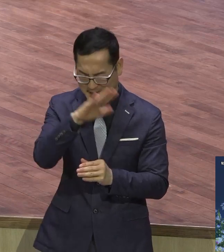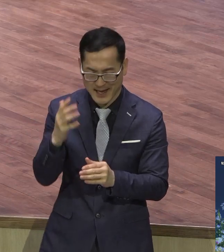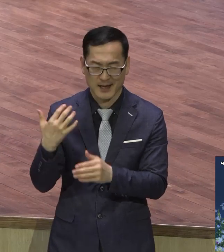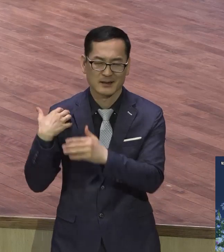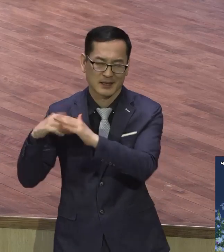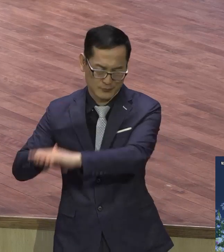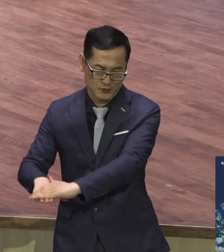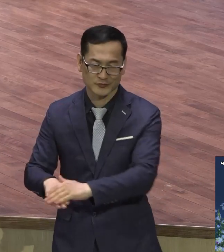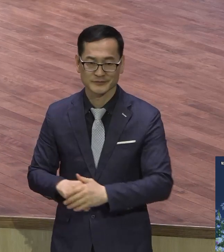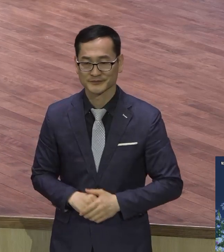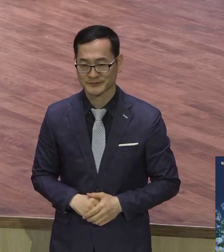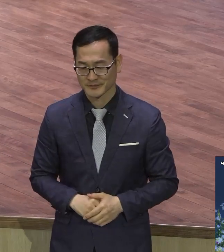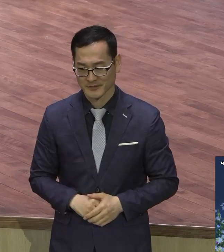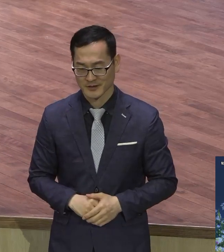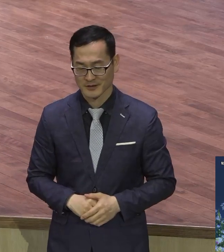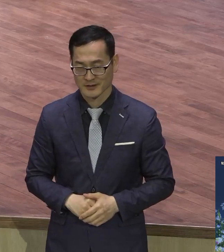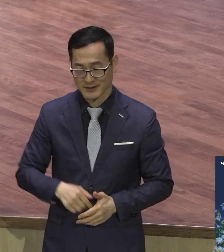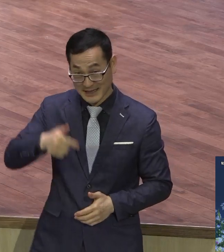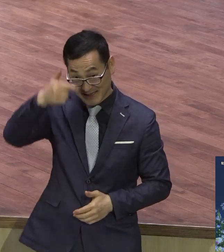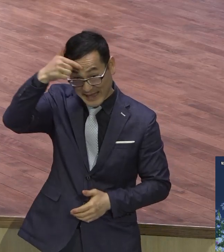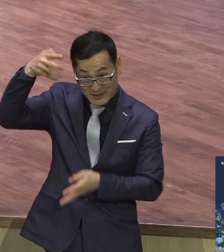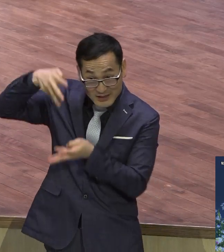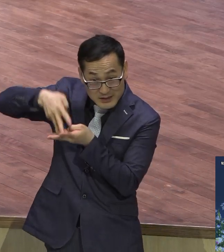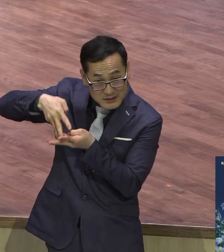장세기 3장의 옛 털.